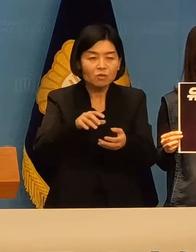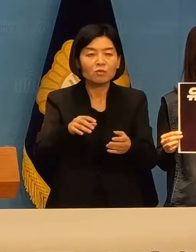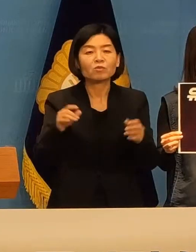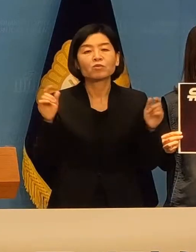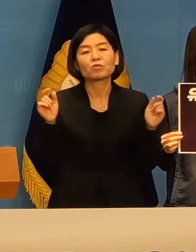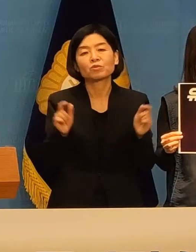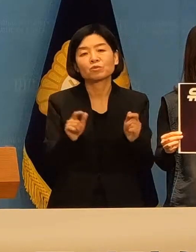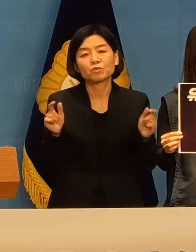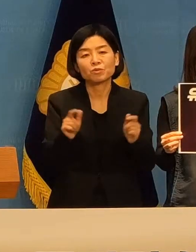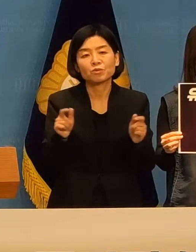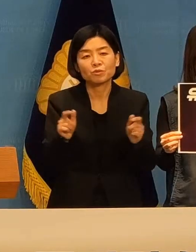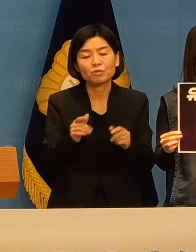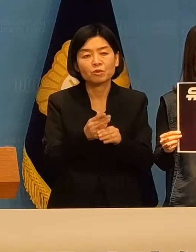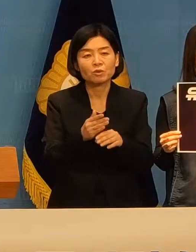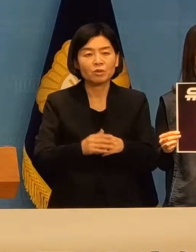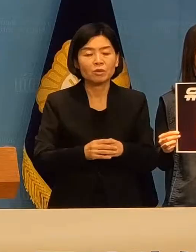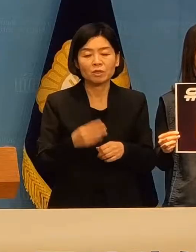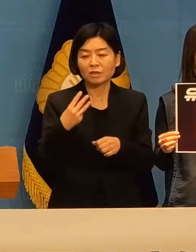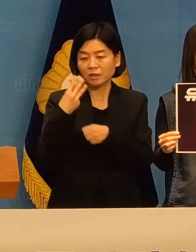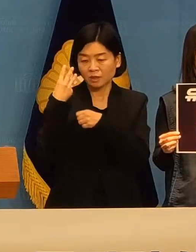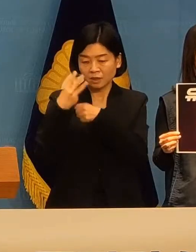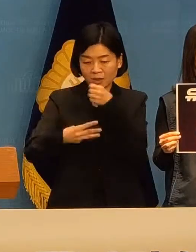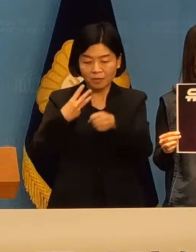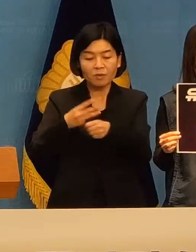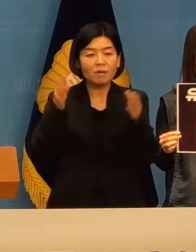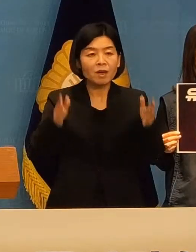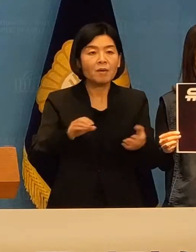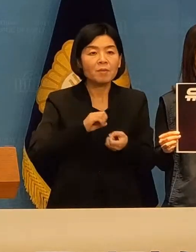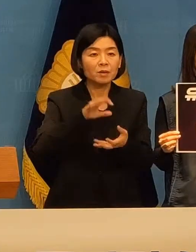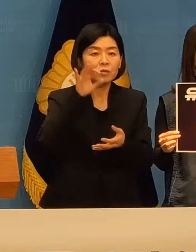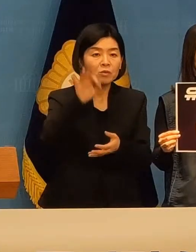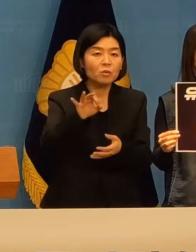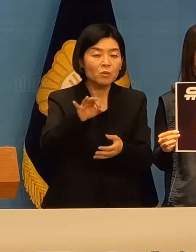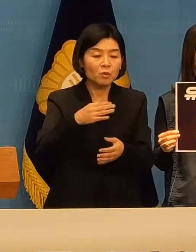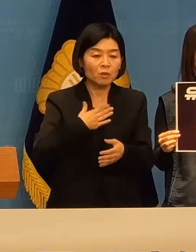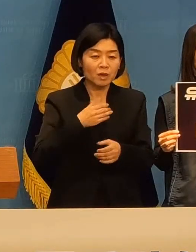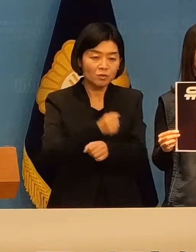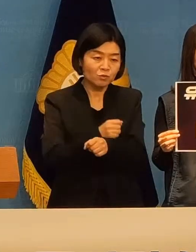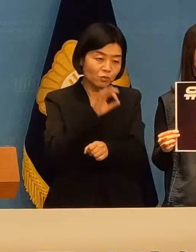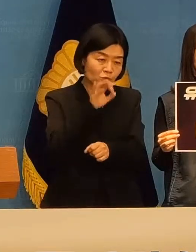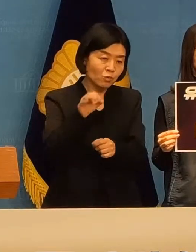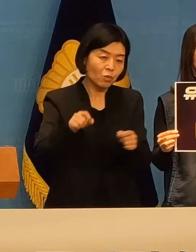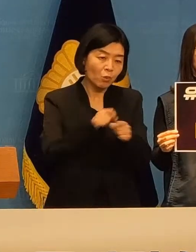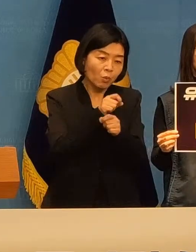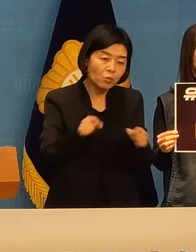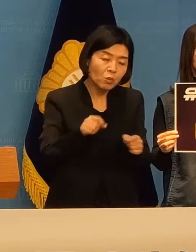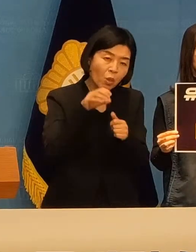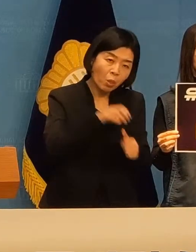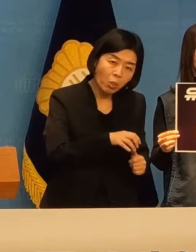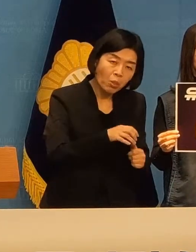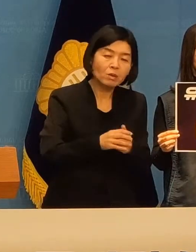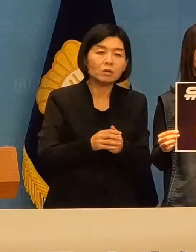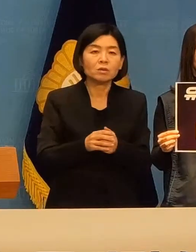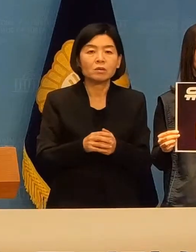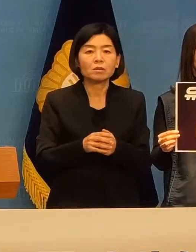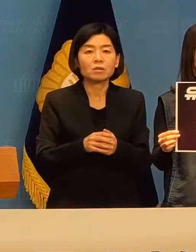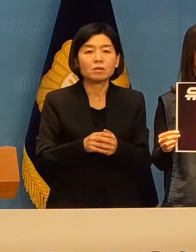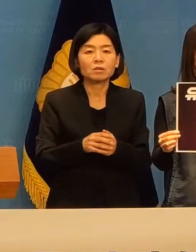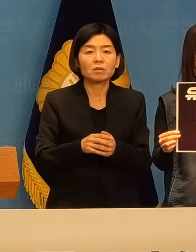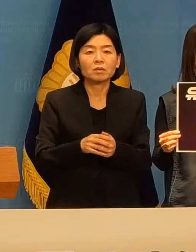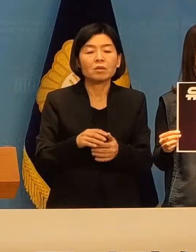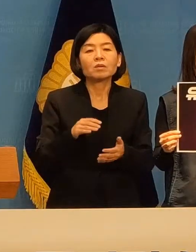이에 따라 지난 3년간 배송 노동자들의 배송료는 동결되었고 일방적으로 수백 대에 다다르는 감차를 겪게